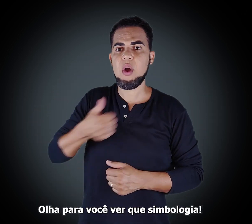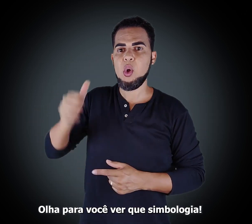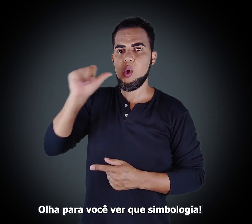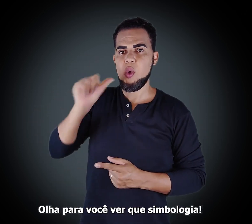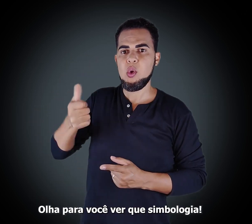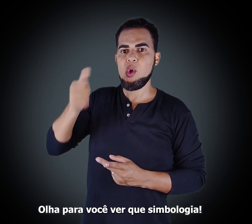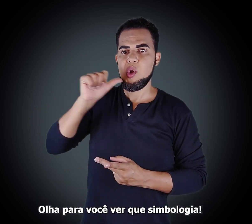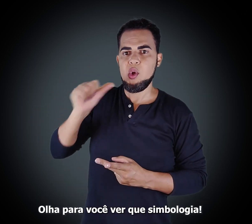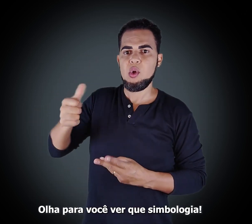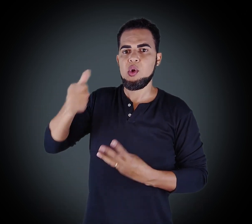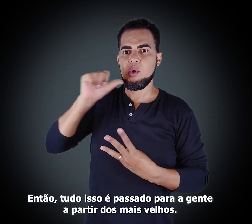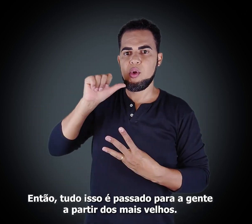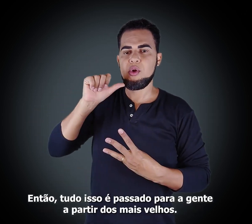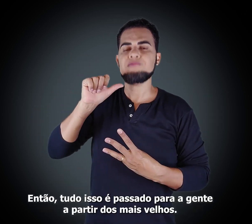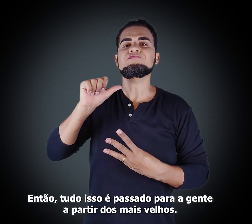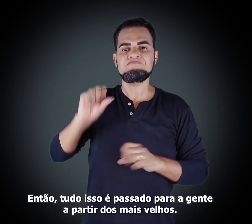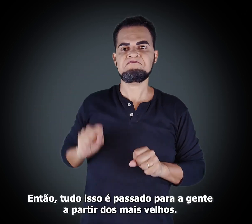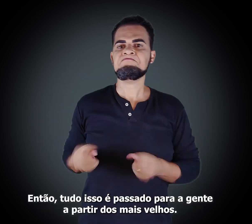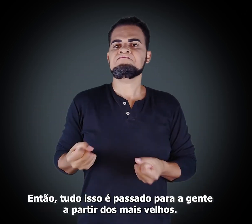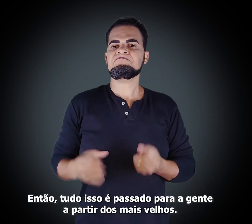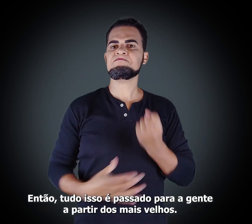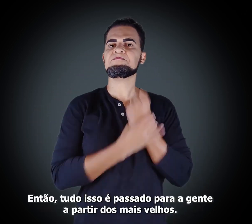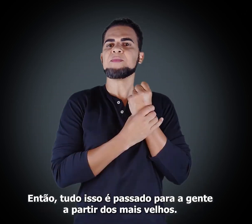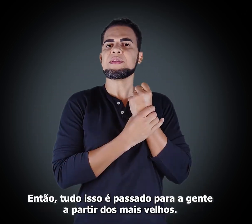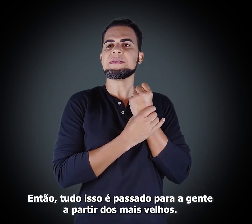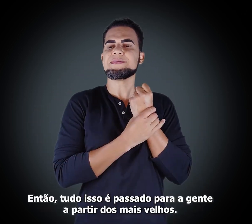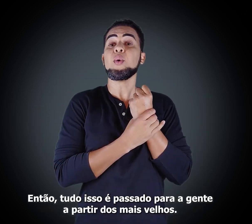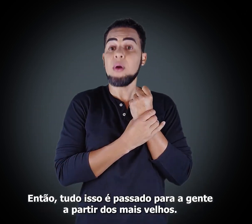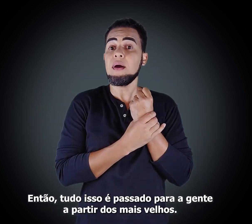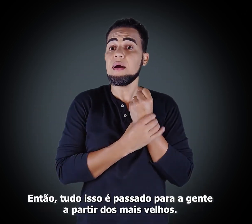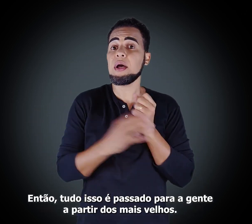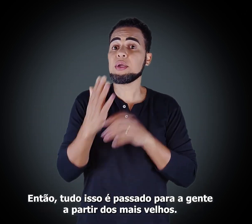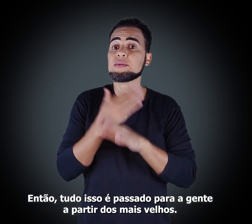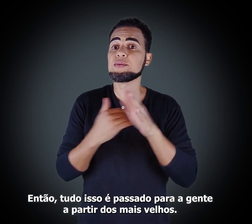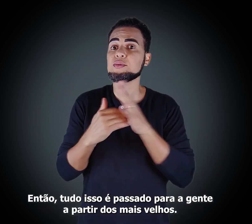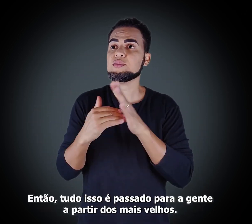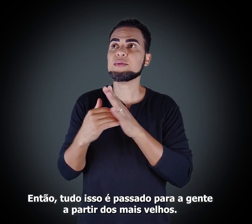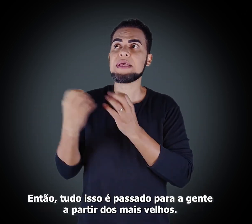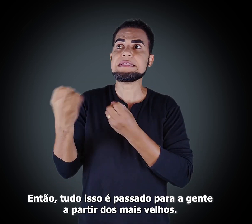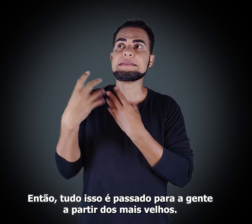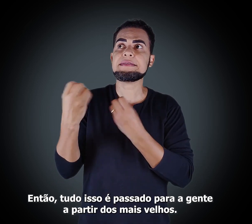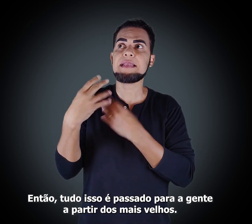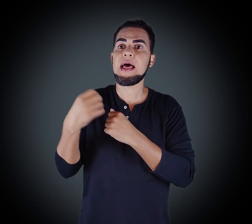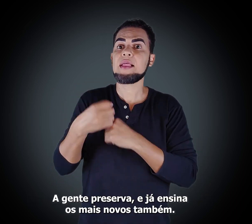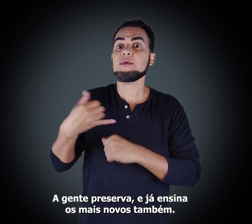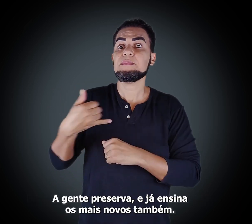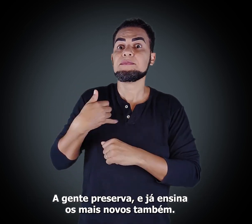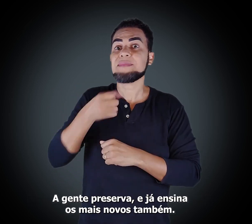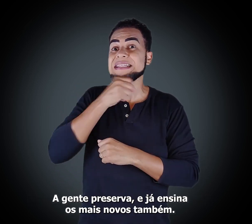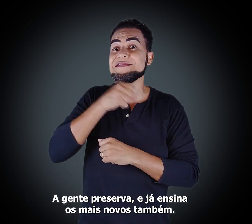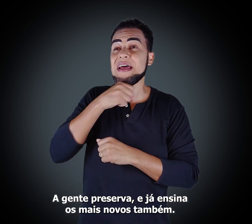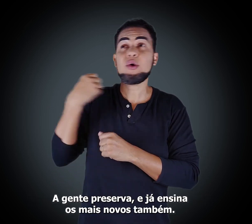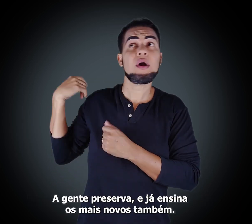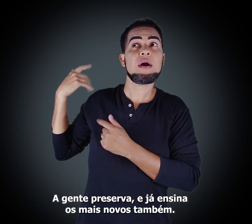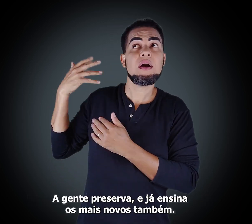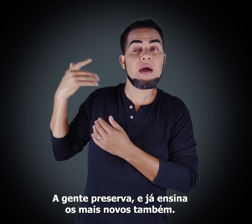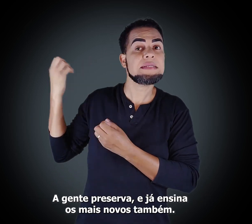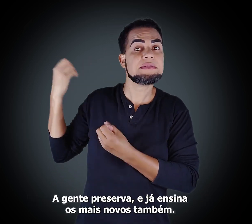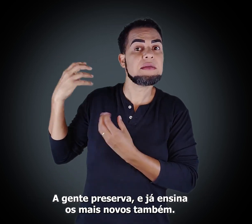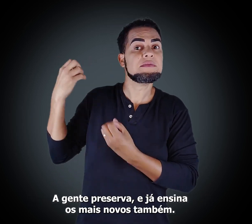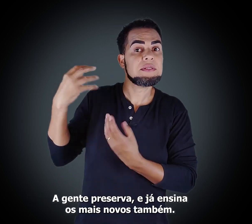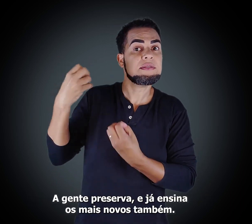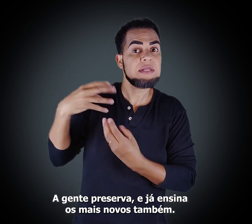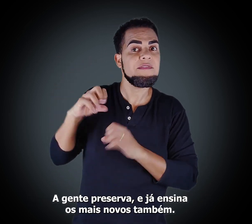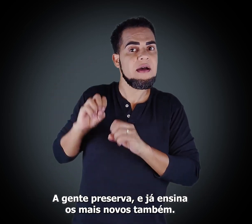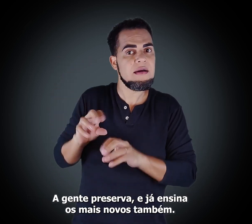que simbologia, né? Então, tudo isso é passado para a gente, dos mais velhos, a gente preserva e já ensina os